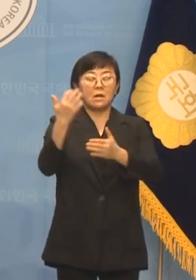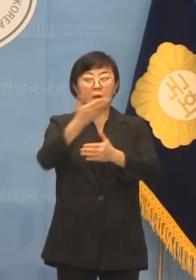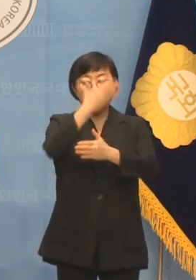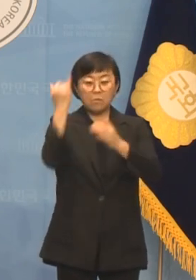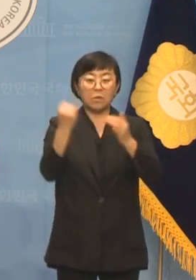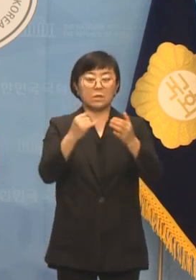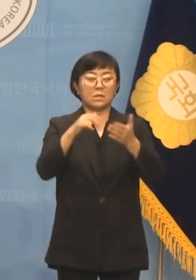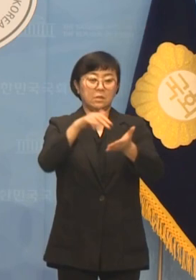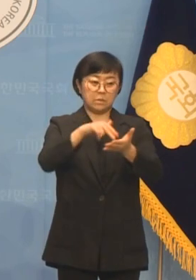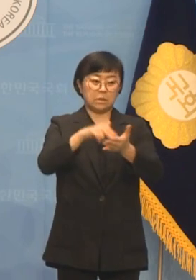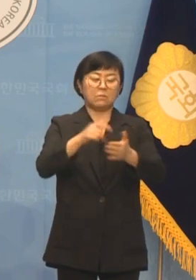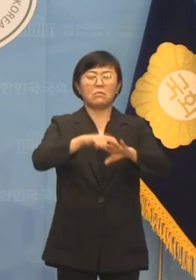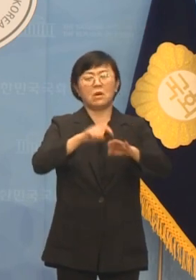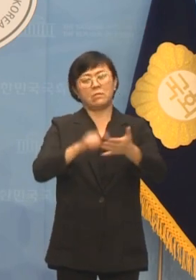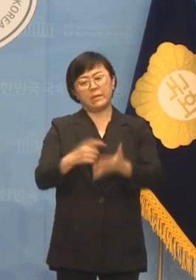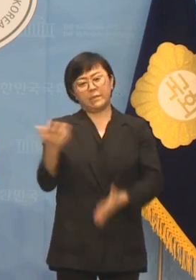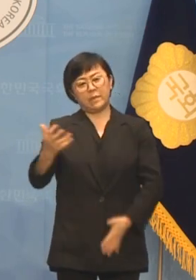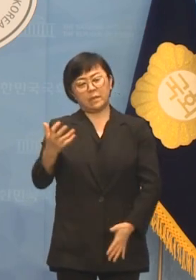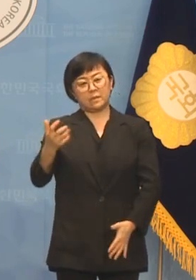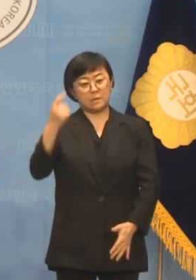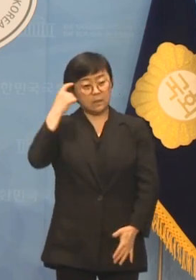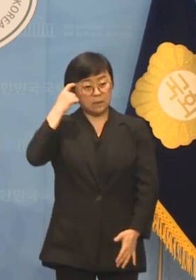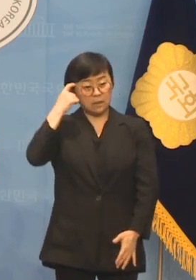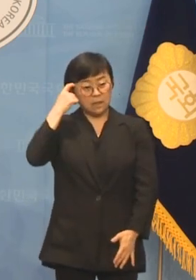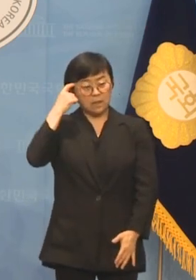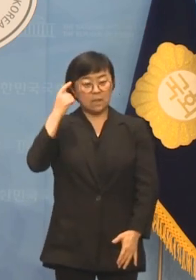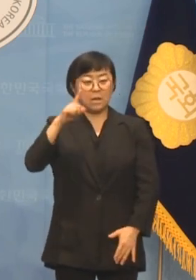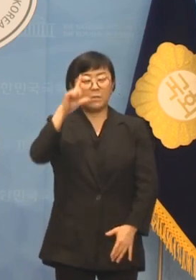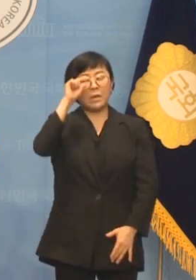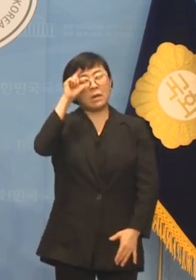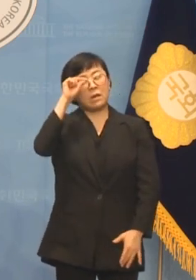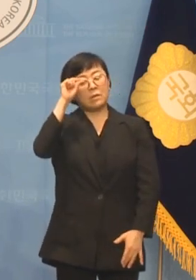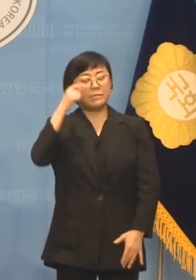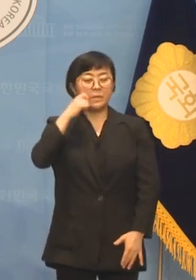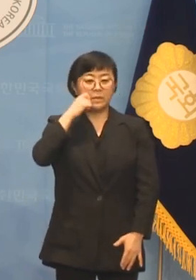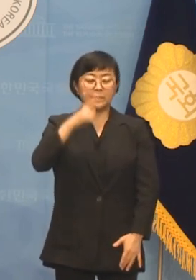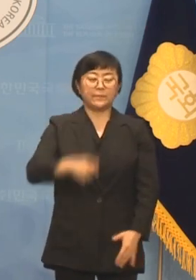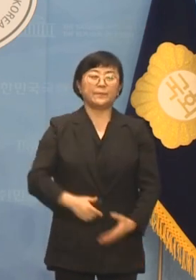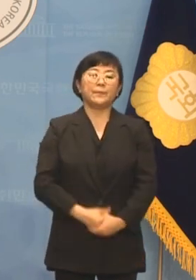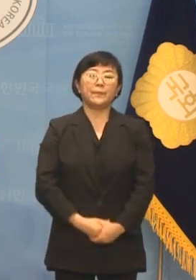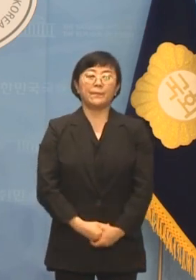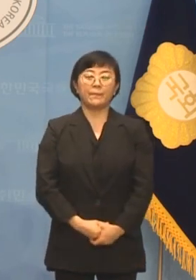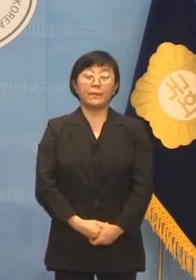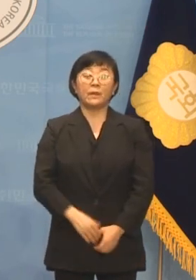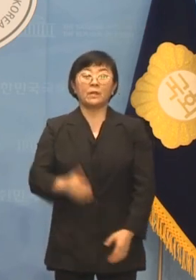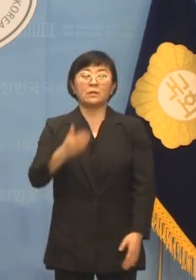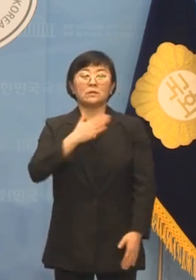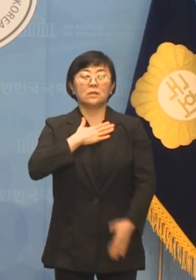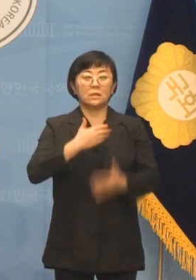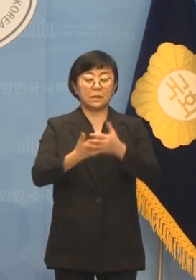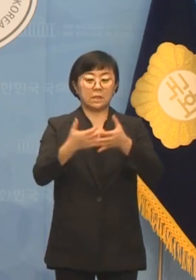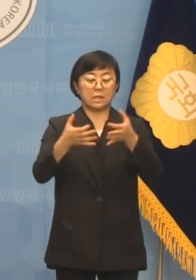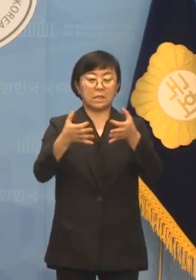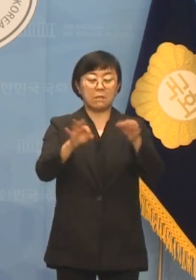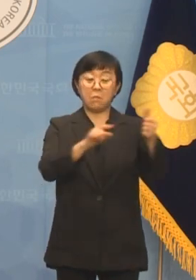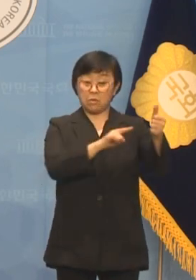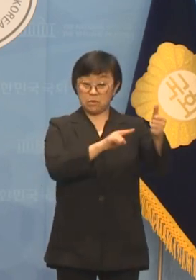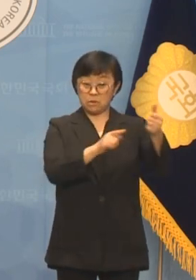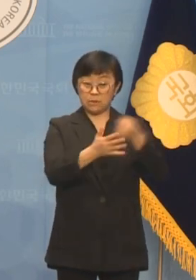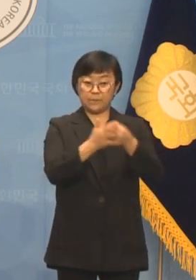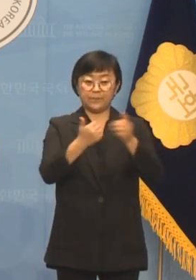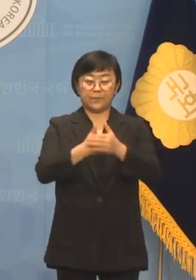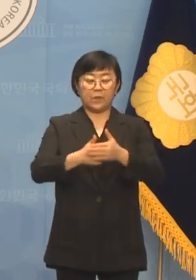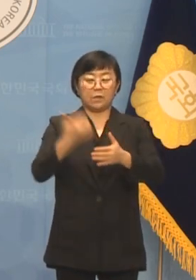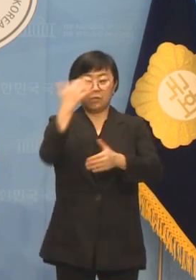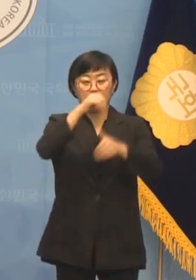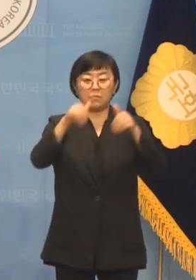얼마나 마음이 아팠을지 생각하면 밤잠을 이루기조차 어렵습니다. 저는 김병헌 씨처럼